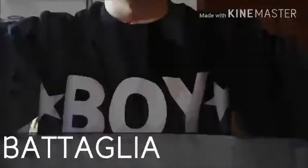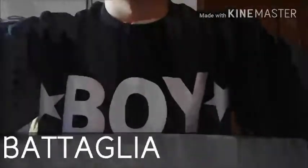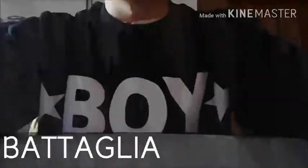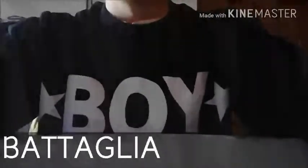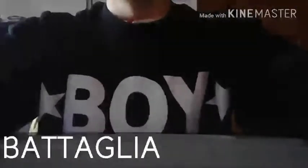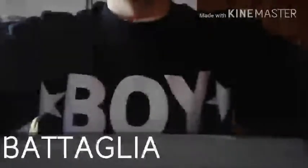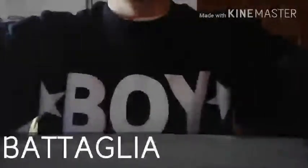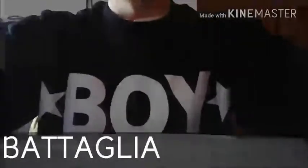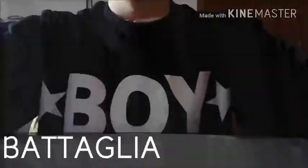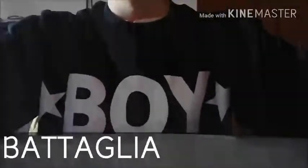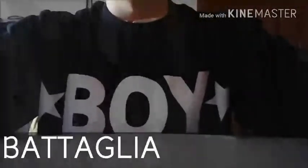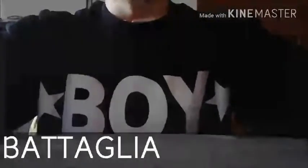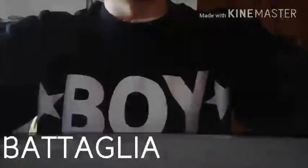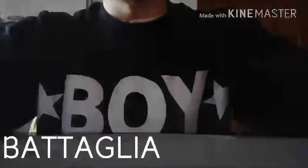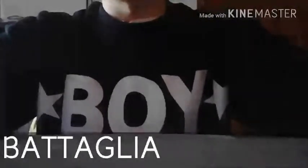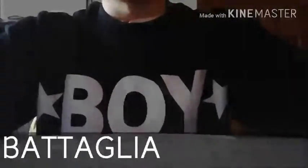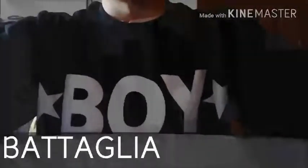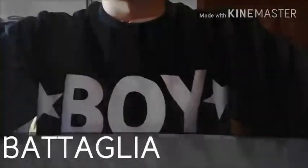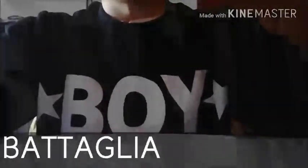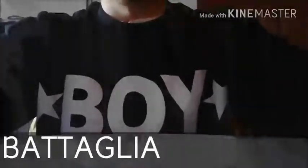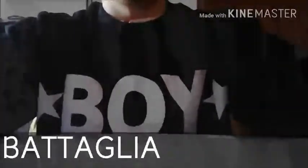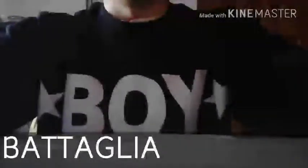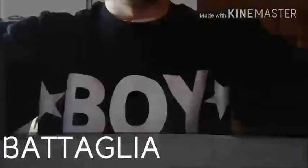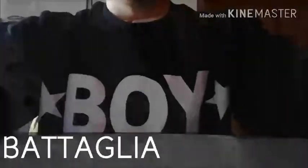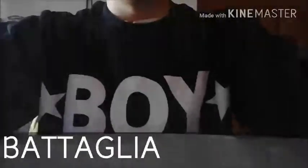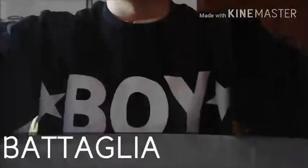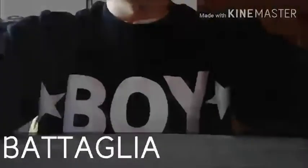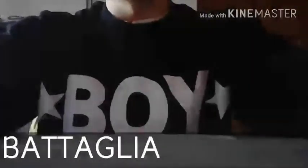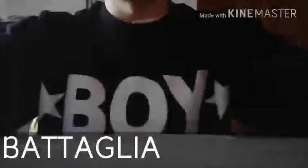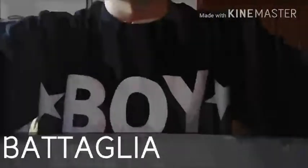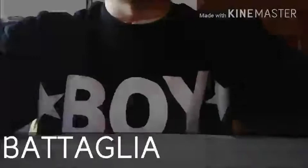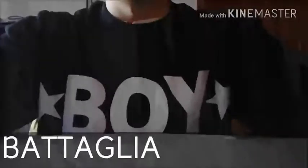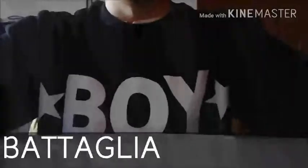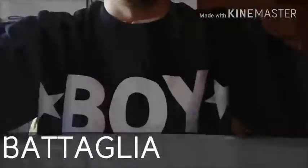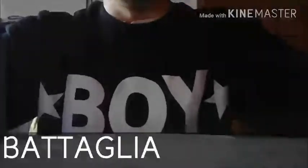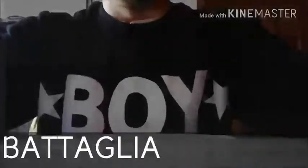un risvolto per la guerra per la seconda guerra mondiale